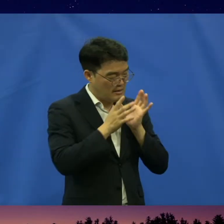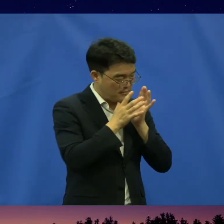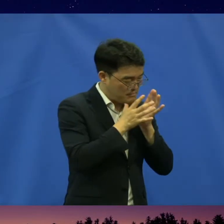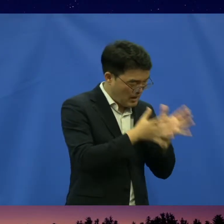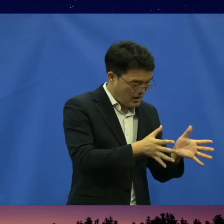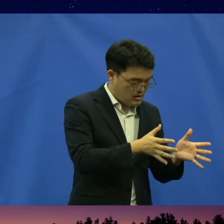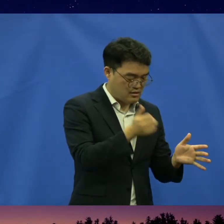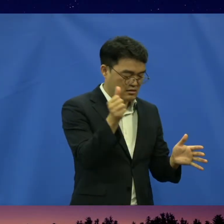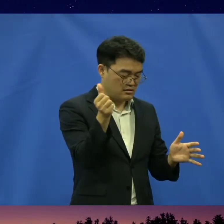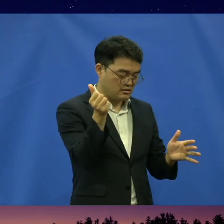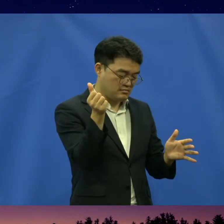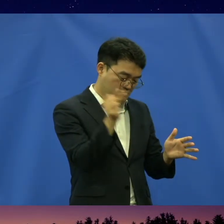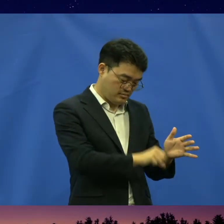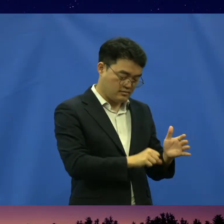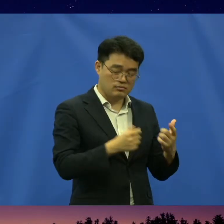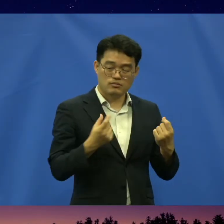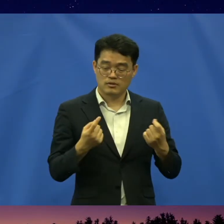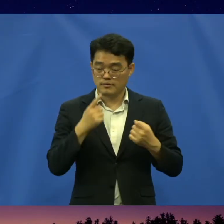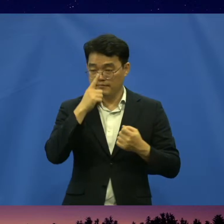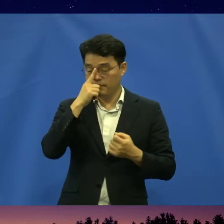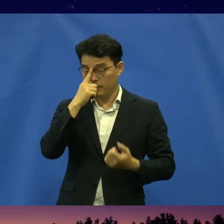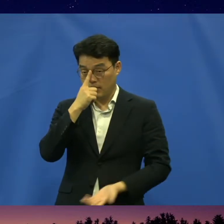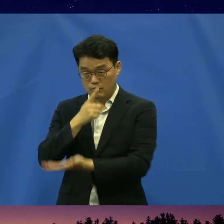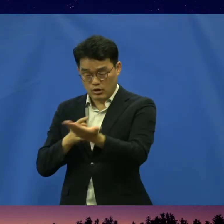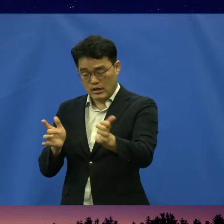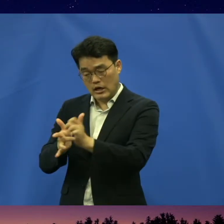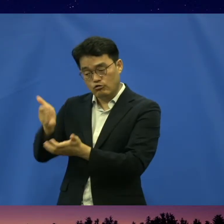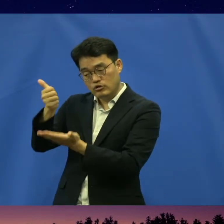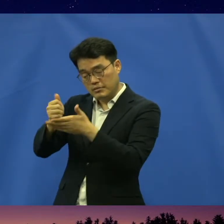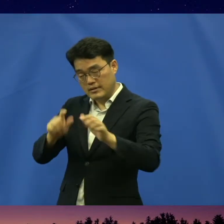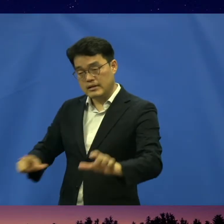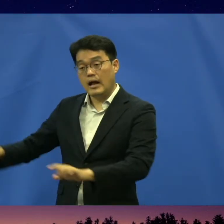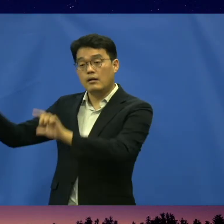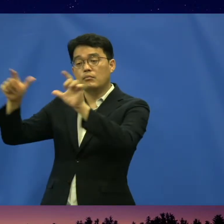예수님 보세요. 공생애 동안 얼마나 많은 비난이 쏟아졌습니다.